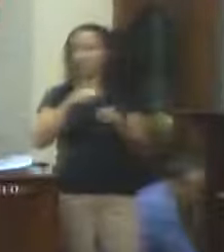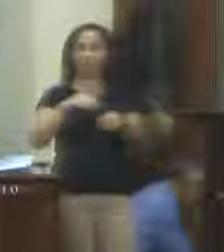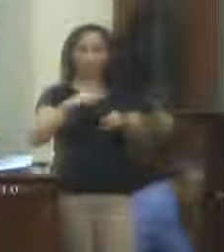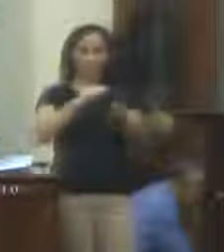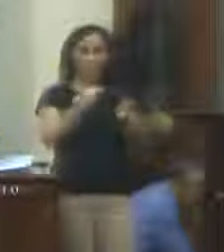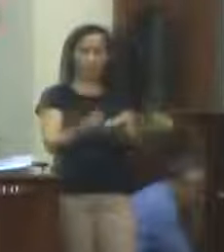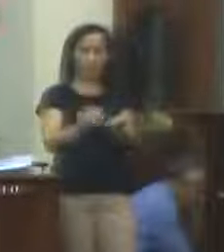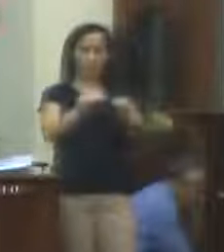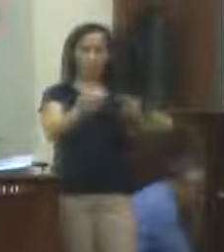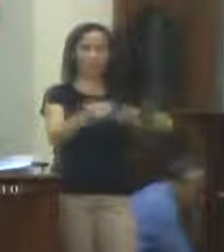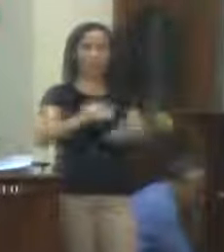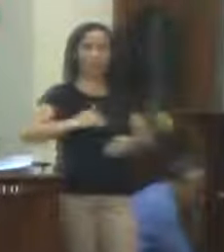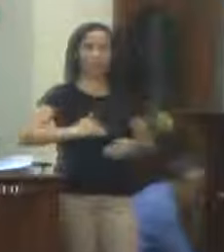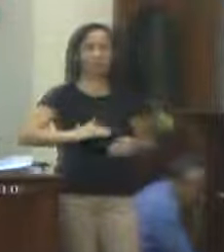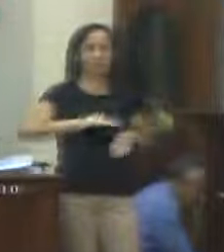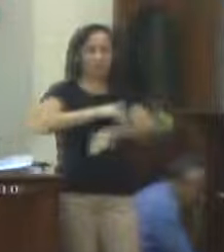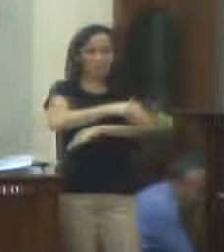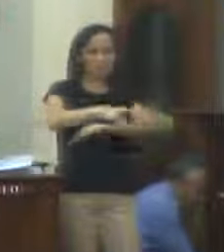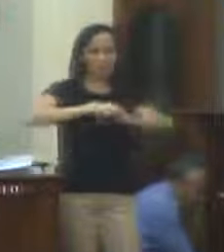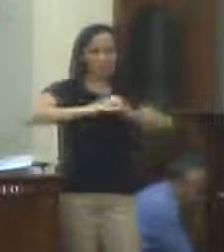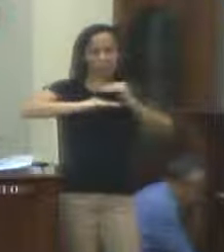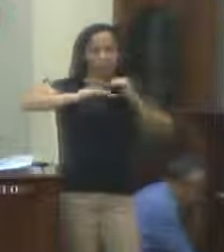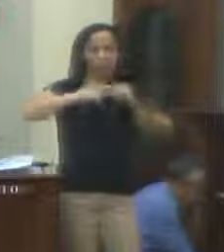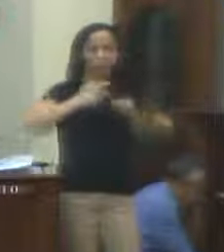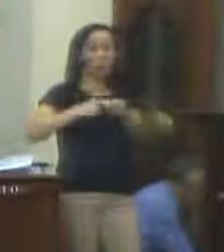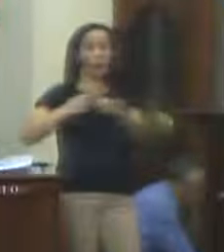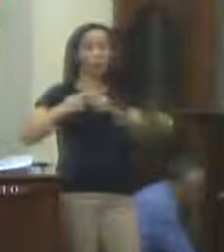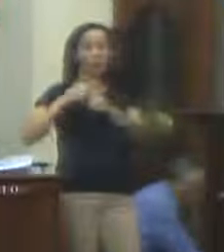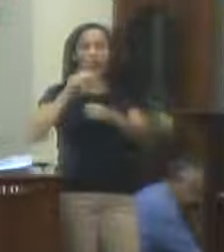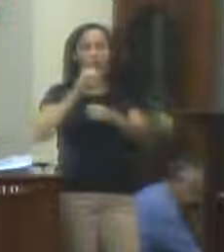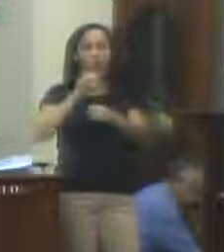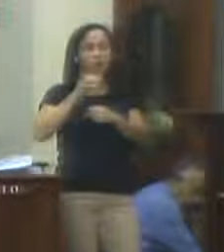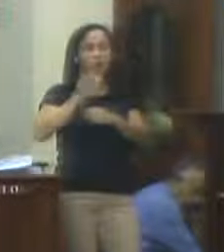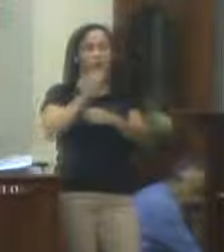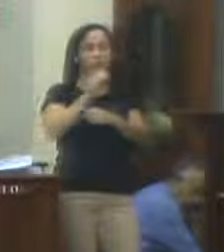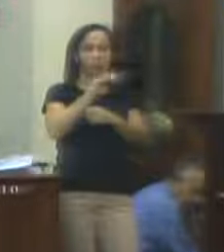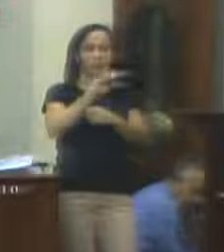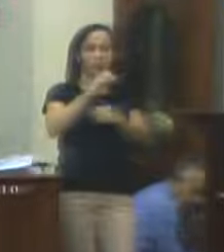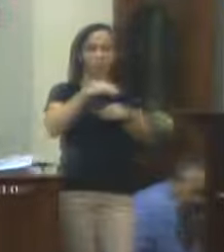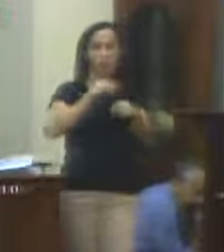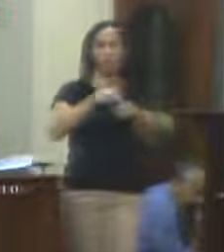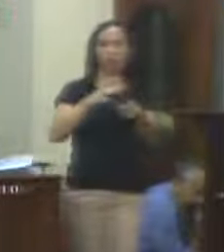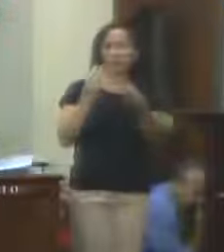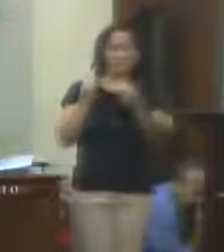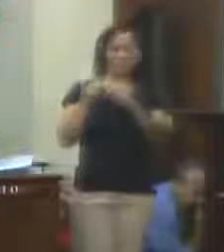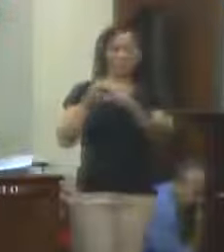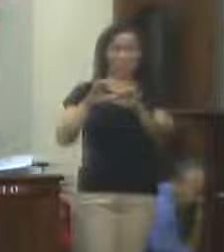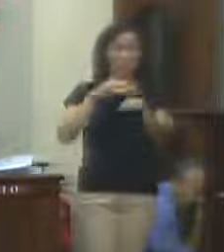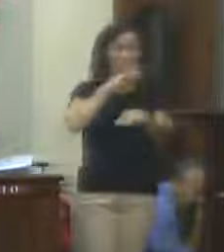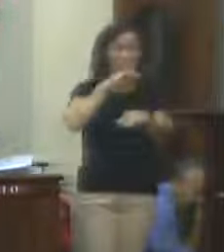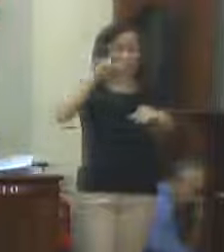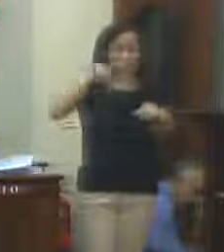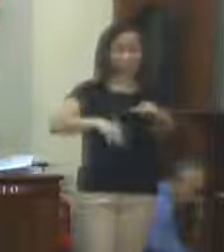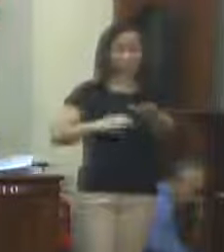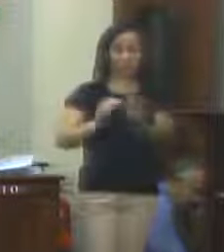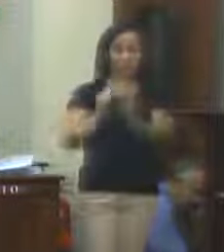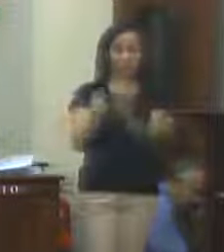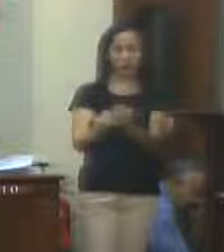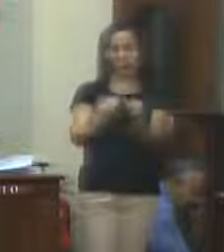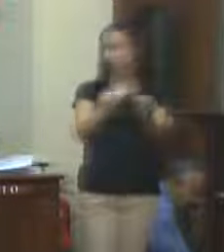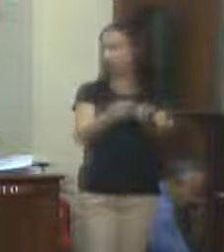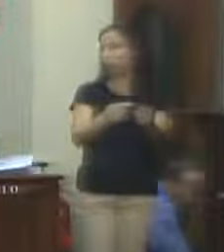Gomes de Azevedo, no bairro de Fátima. Justificativa. A referida rua está em estado precário, cheia de buracos, causando transtorno aos moradores e